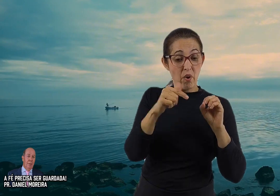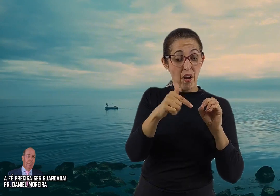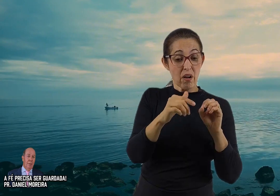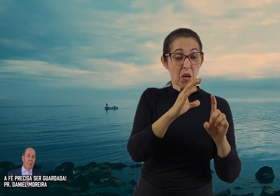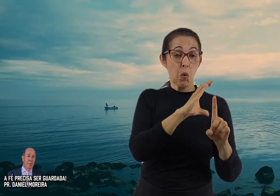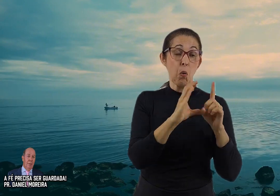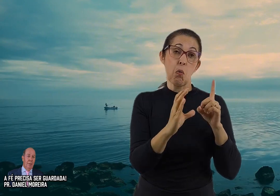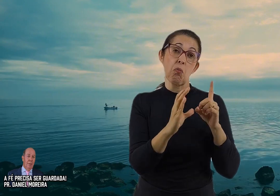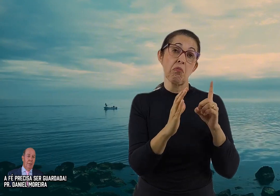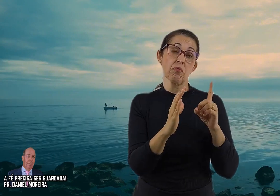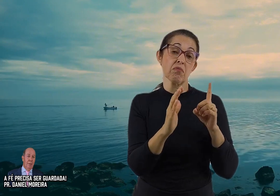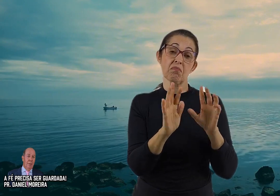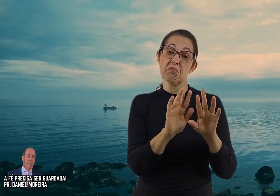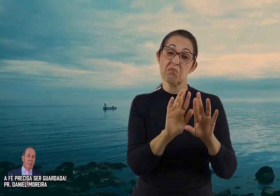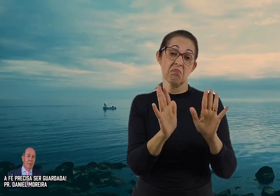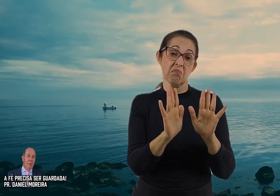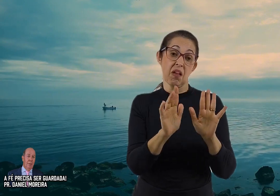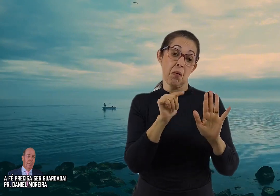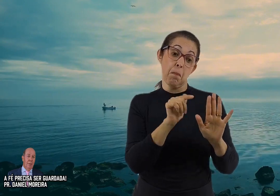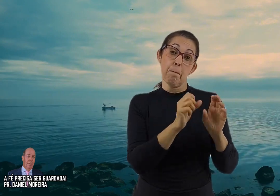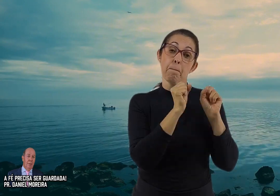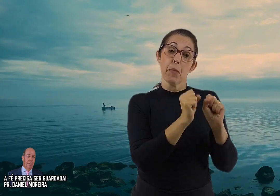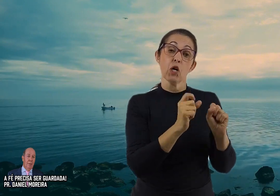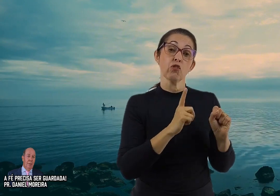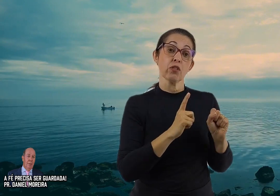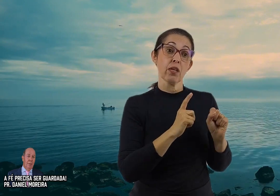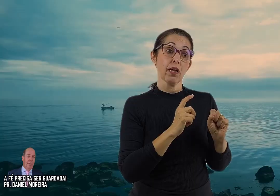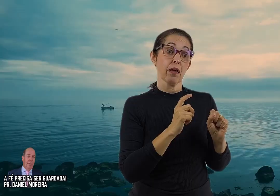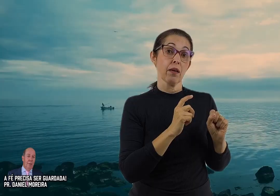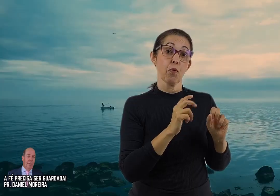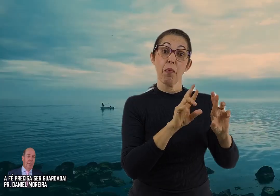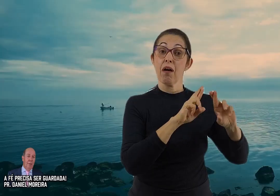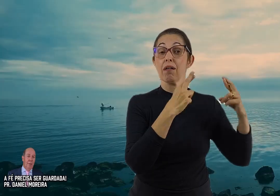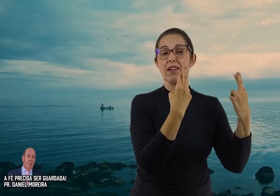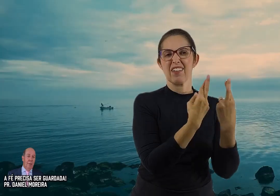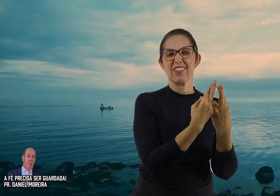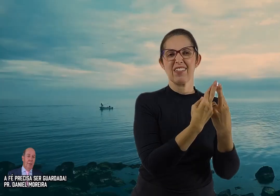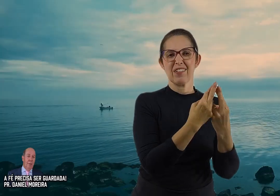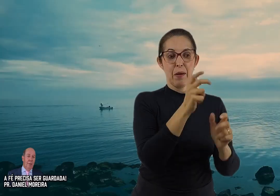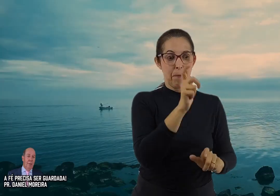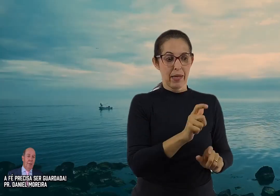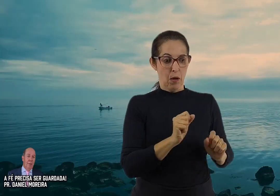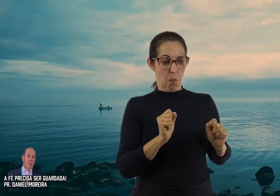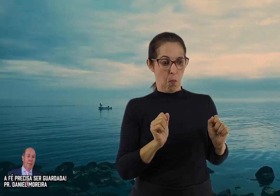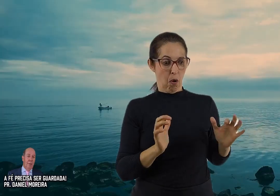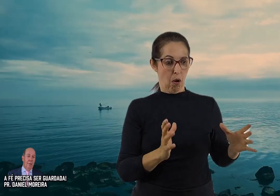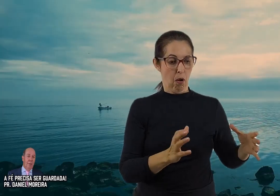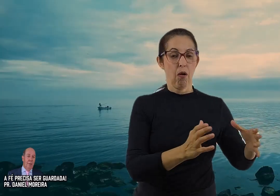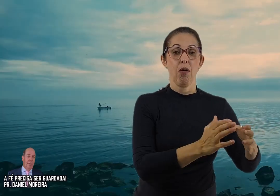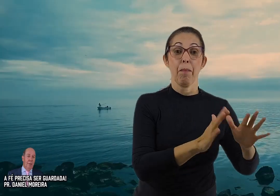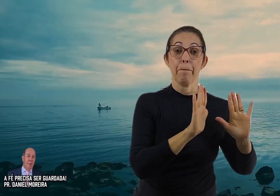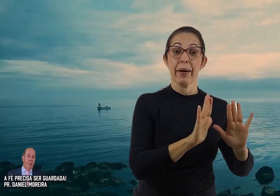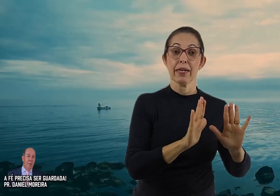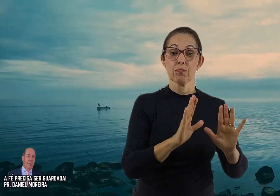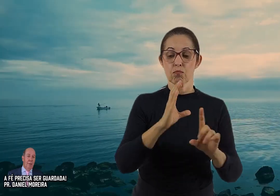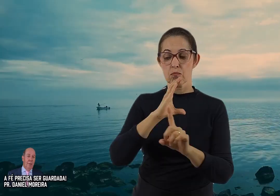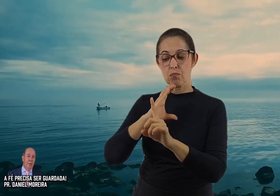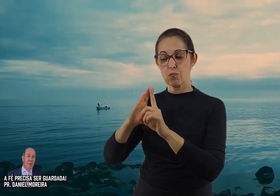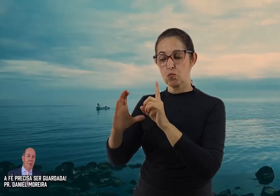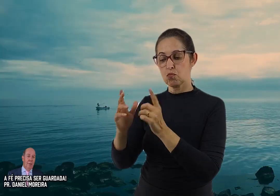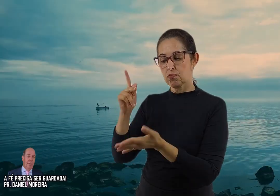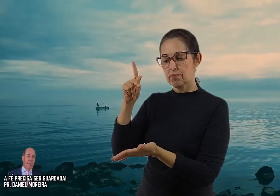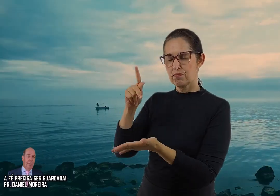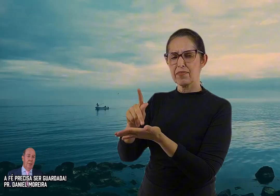Pode existir ajuntamento. Ajuntamento é uma coisa. Agora só existe culto